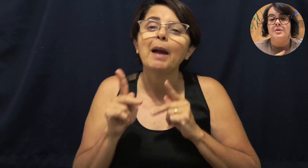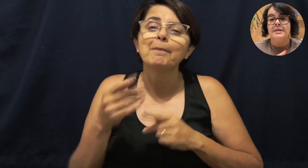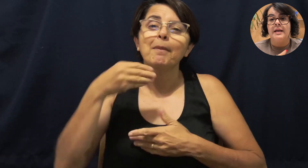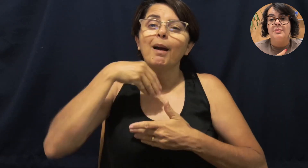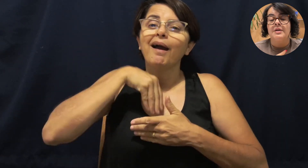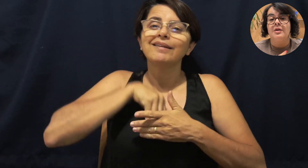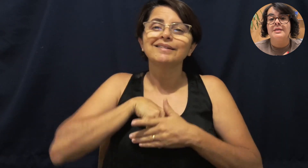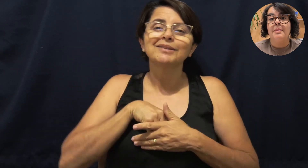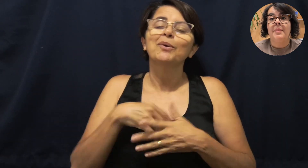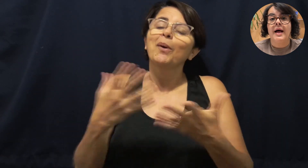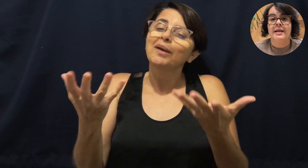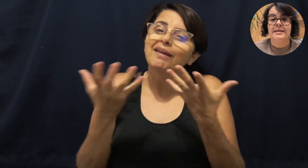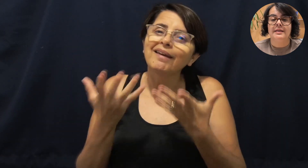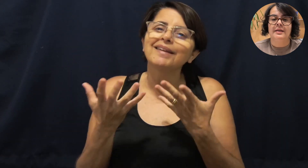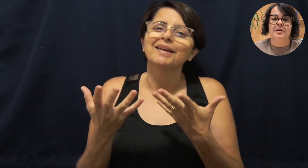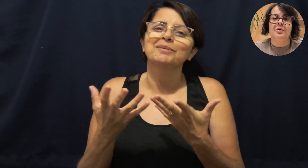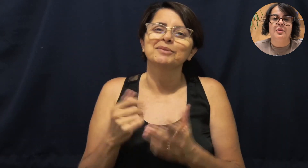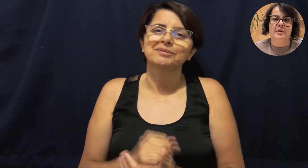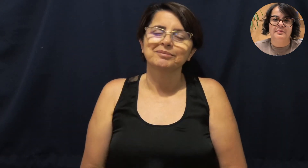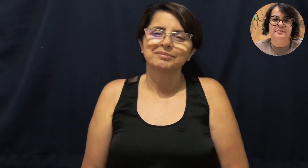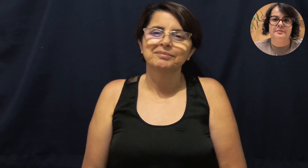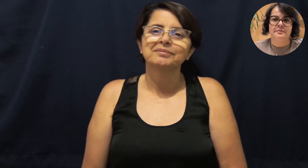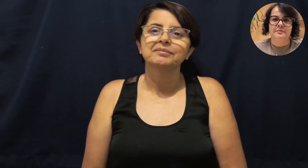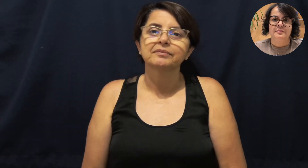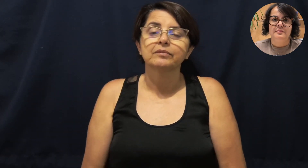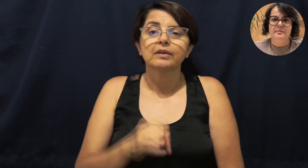para conquistarmos a nossa paz interior.